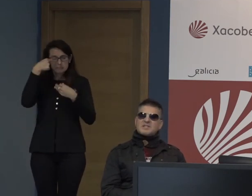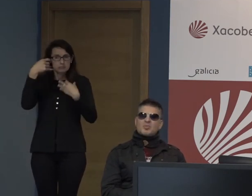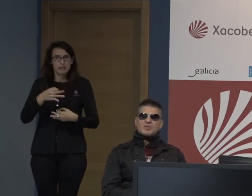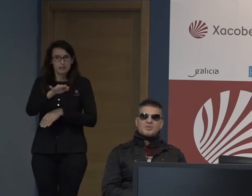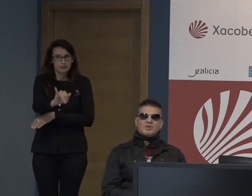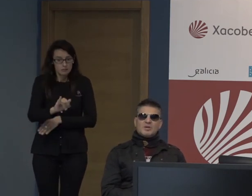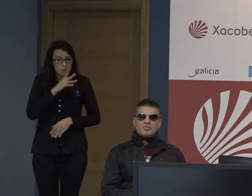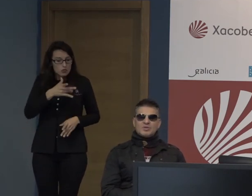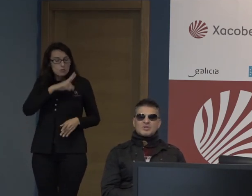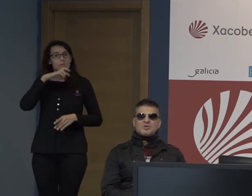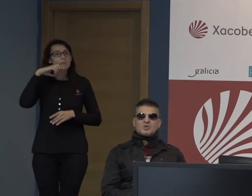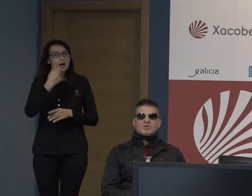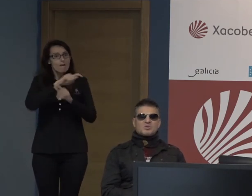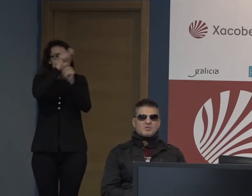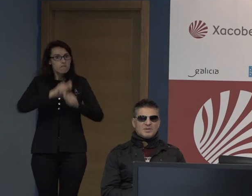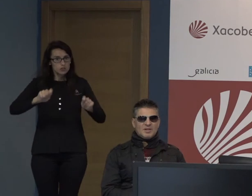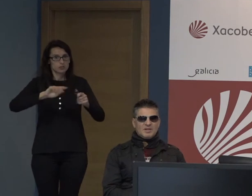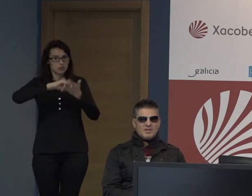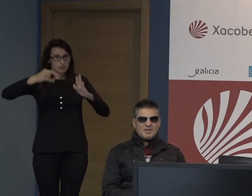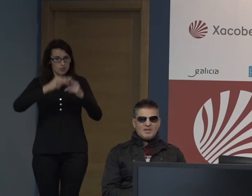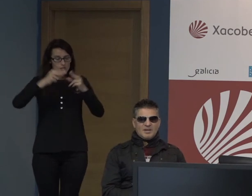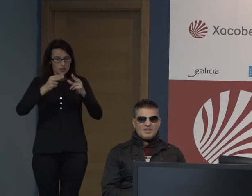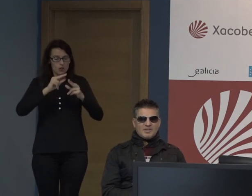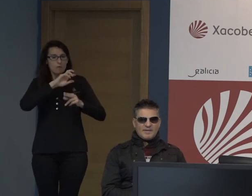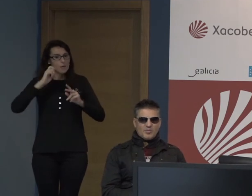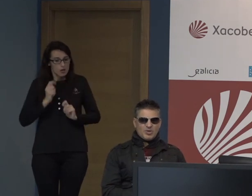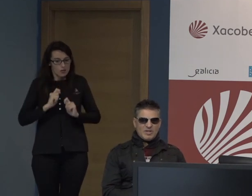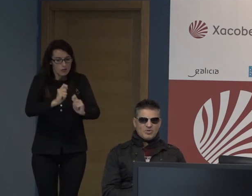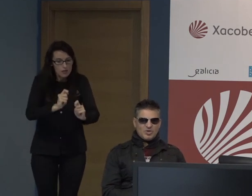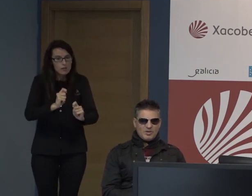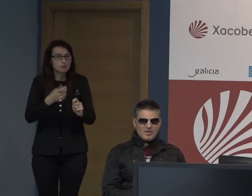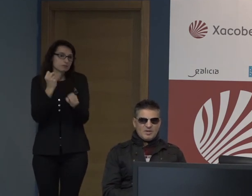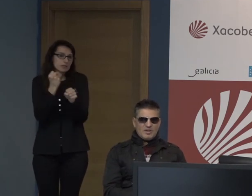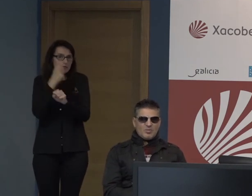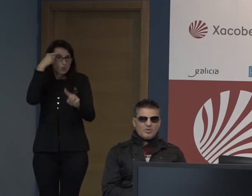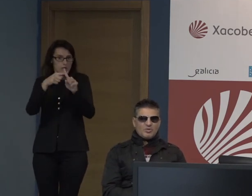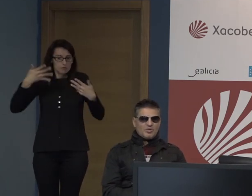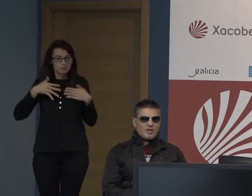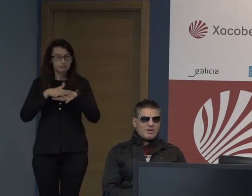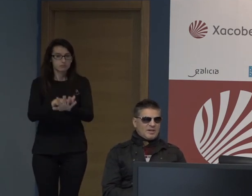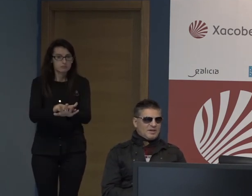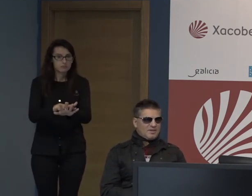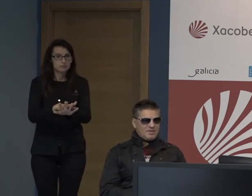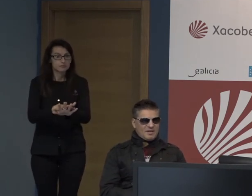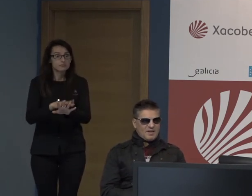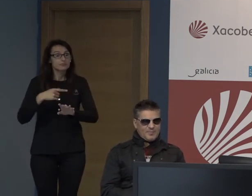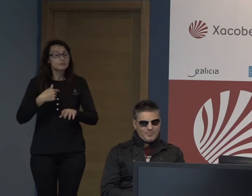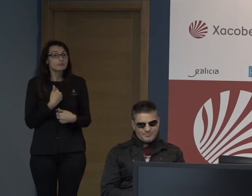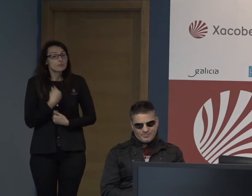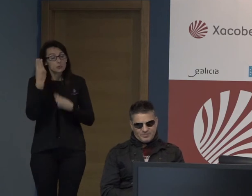fundamental que está aportando Funteso en todo esto, ¿no? el trabajar por esa inclusión. Y bueno, yo creo que habrá que